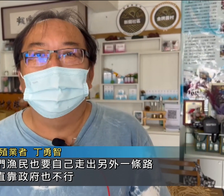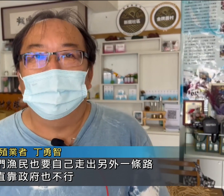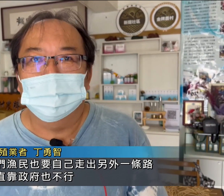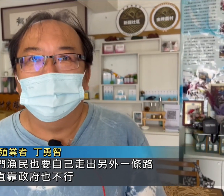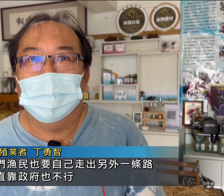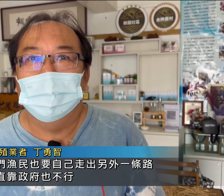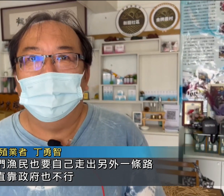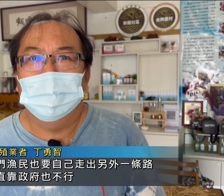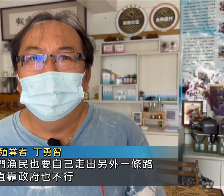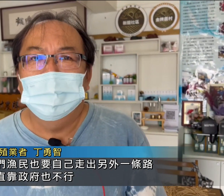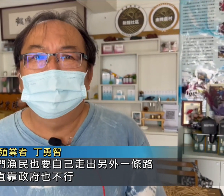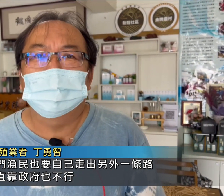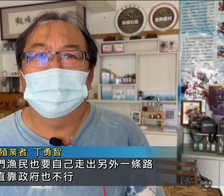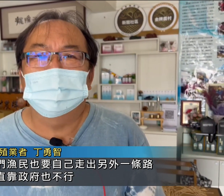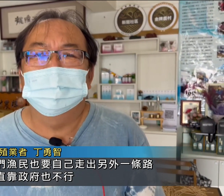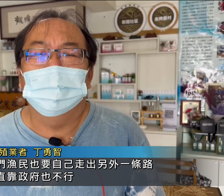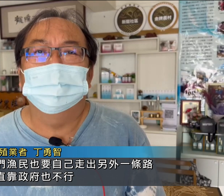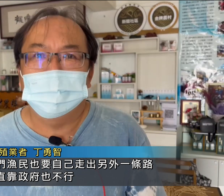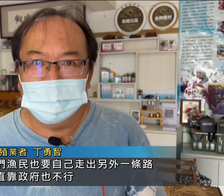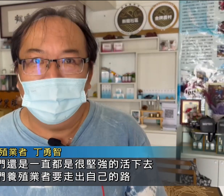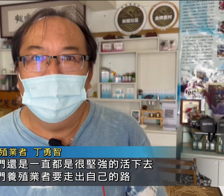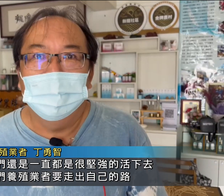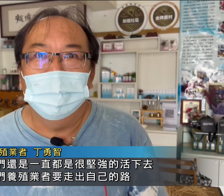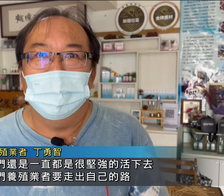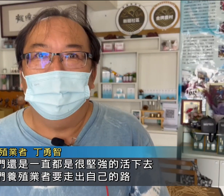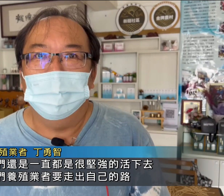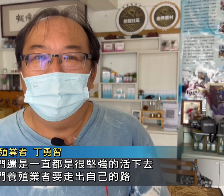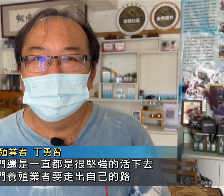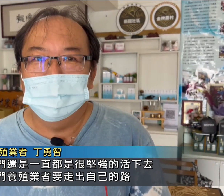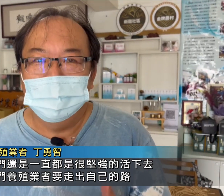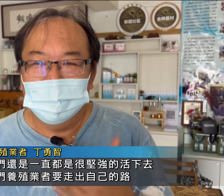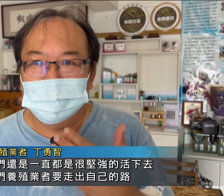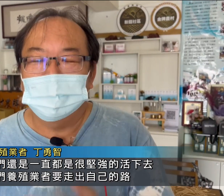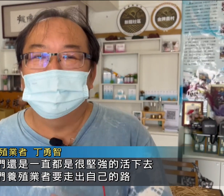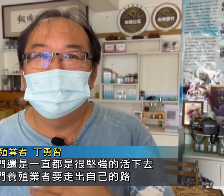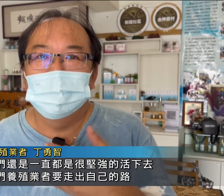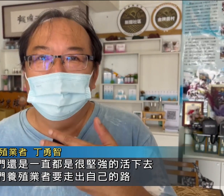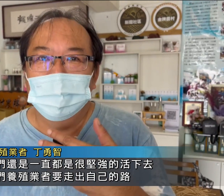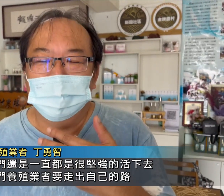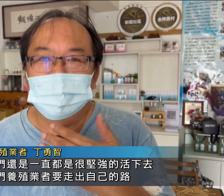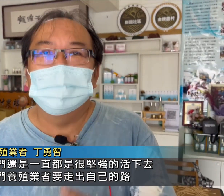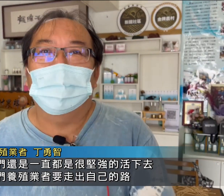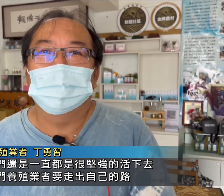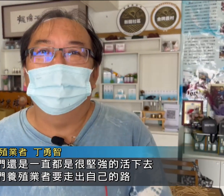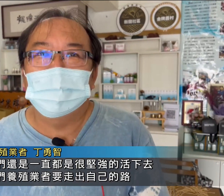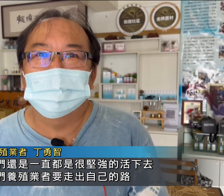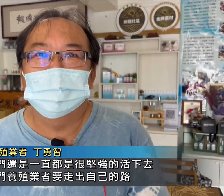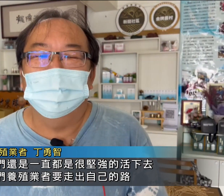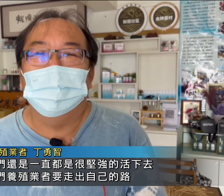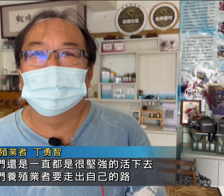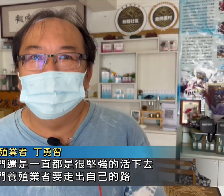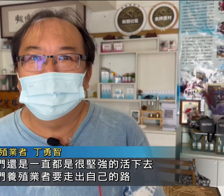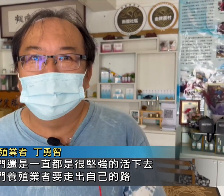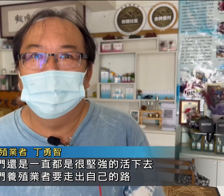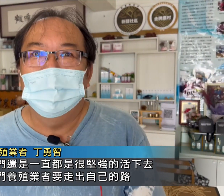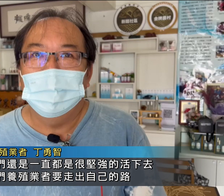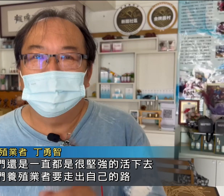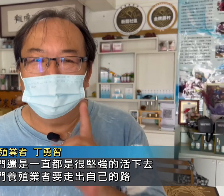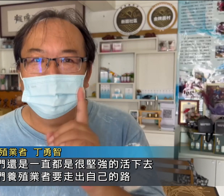另外一条路了，那一直靠政府也不行啦，我们还是一直都是 很坚强的活下去。我们养殖业者要走出自己的